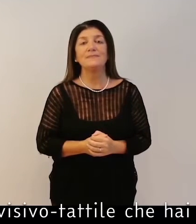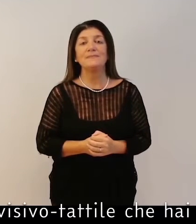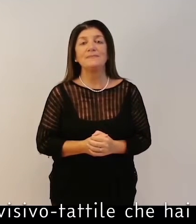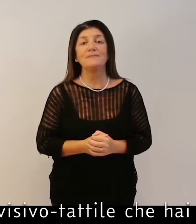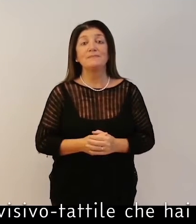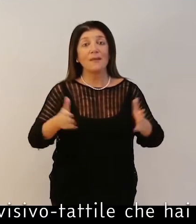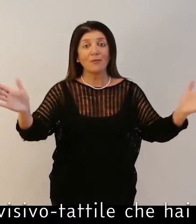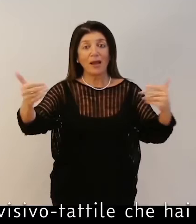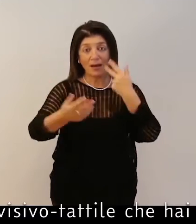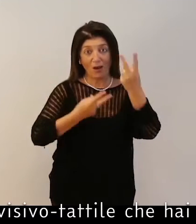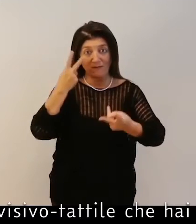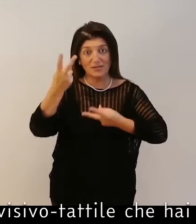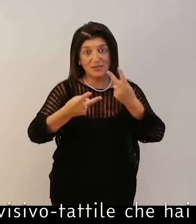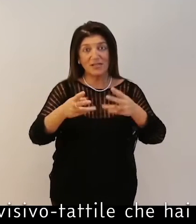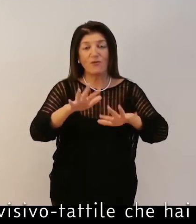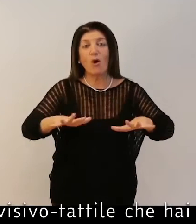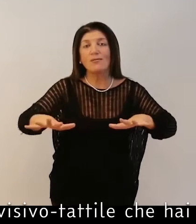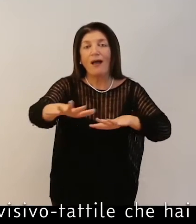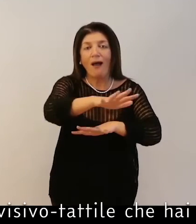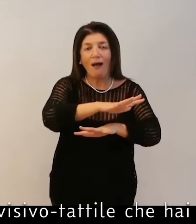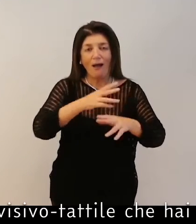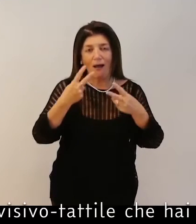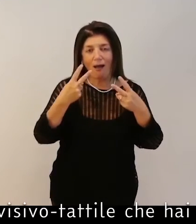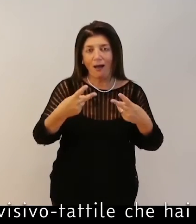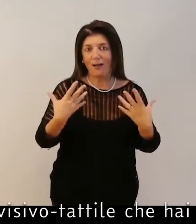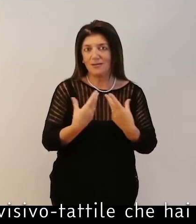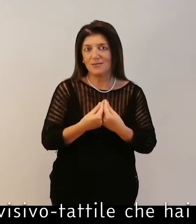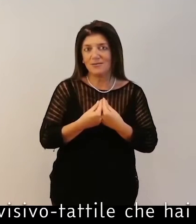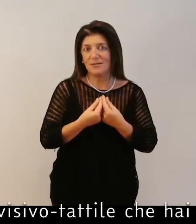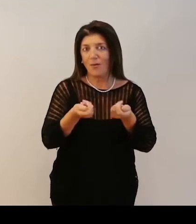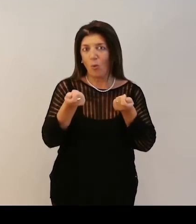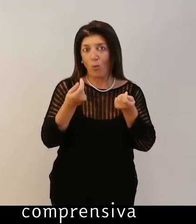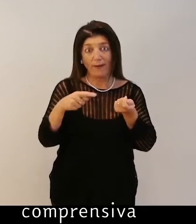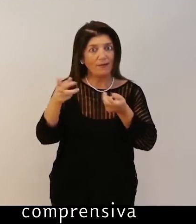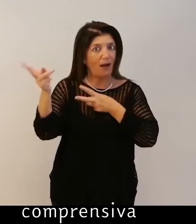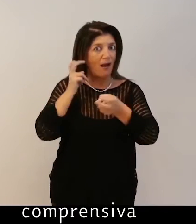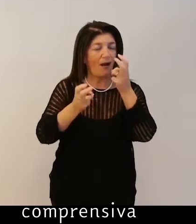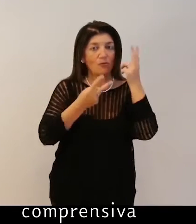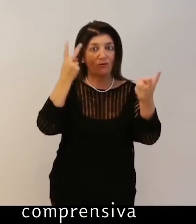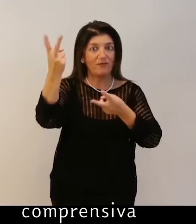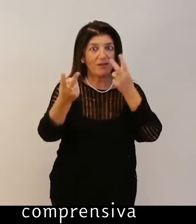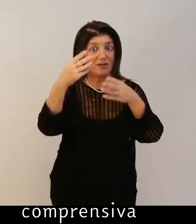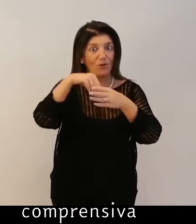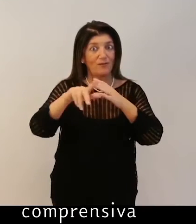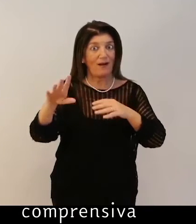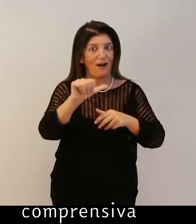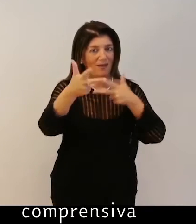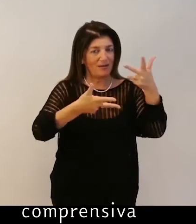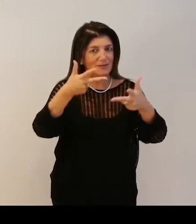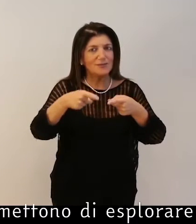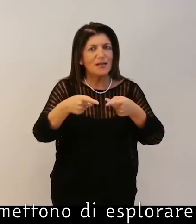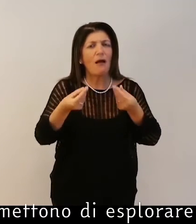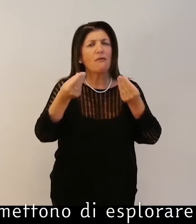Il pannello visivo tattile che hai davanti, assieme a questa guida audio-video, comprensiva di lingua dei segni